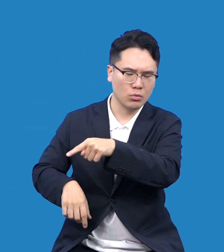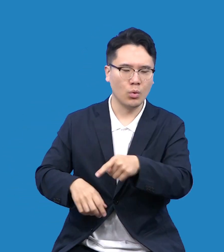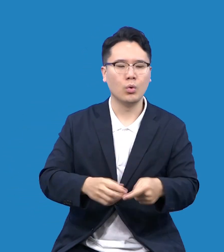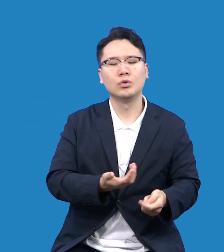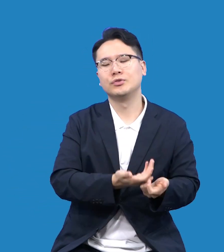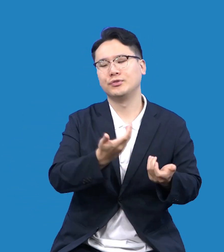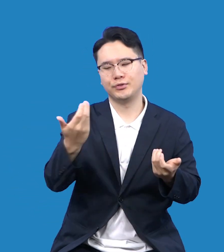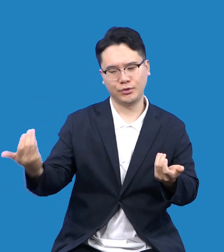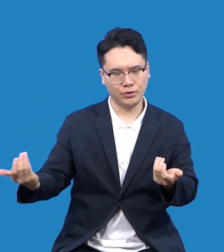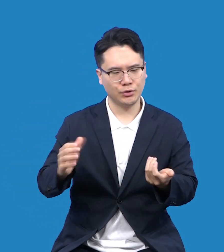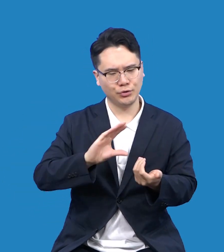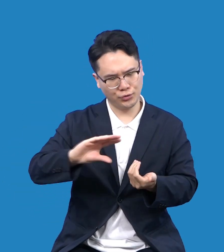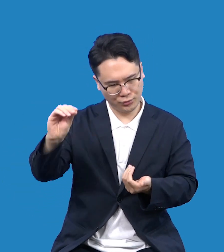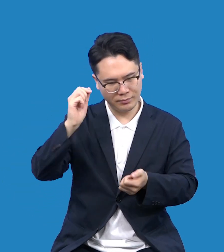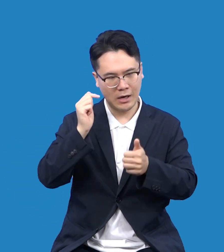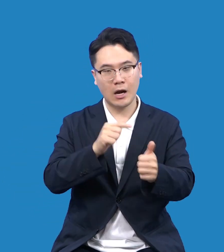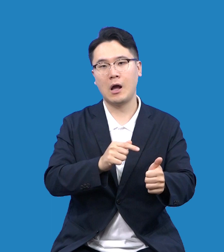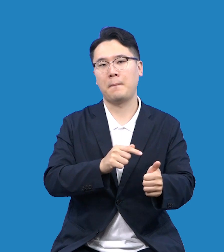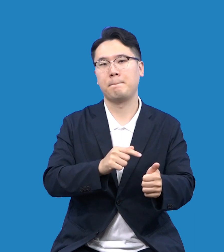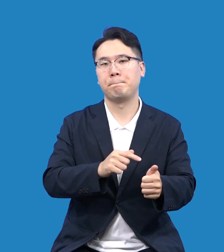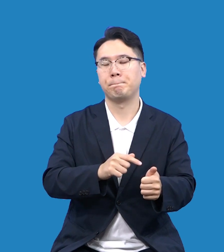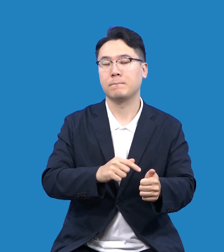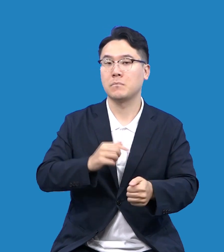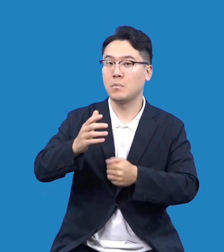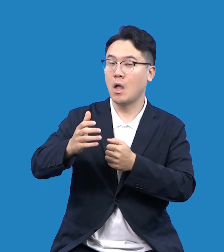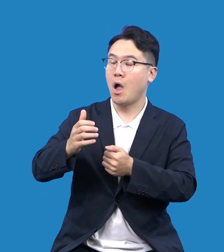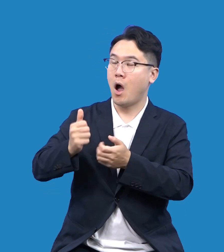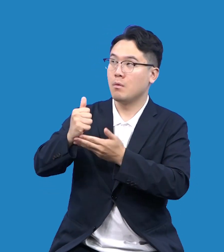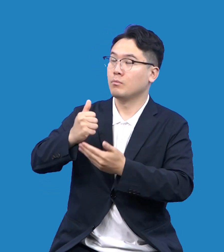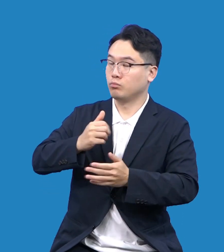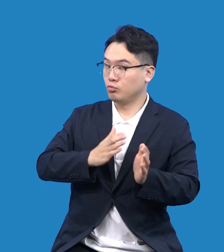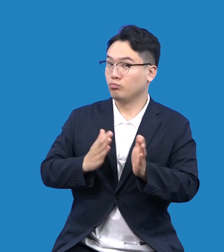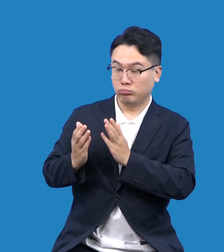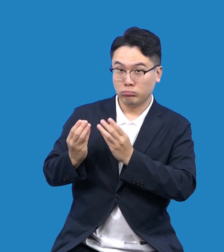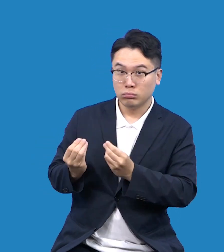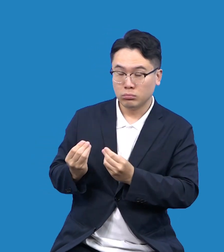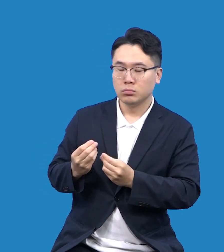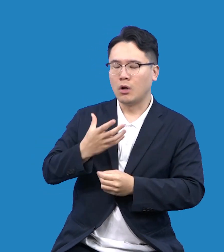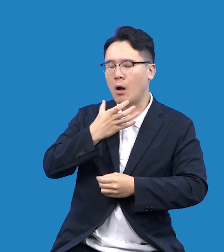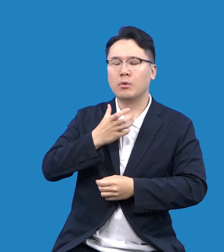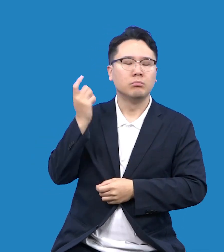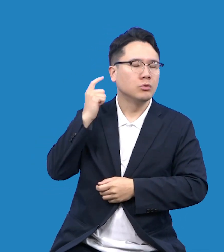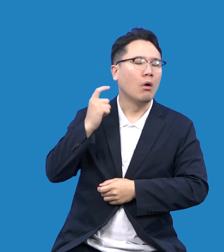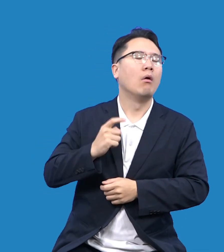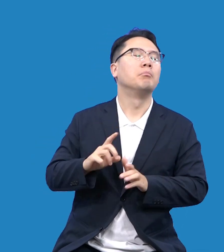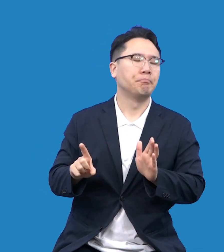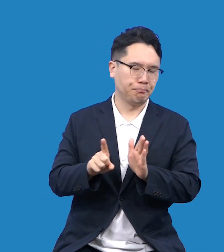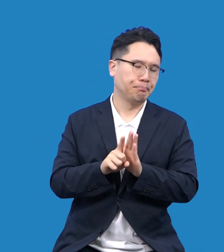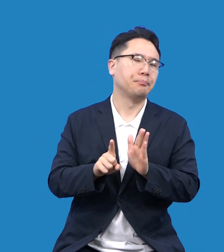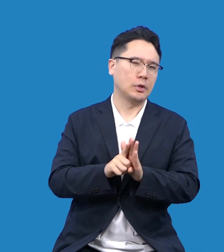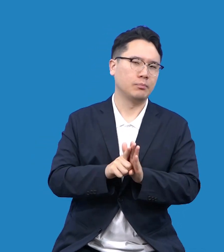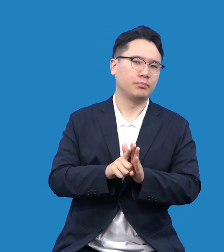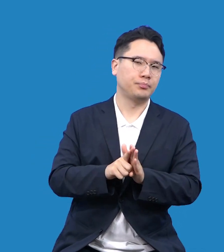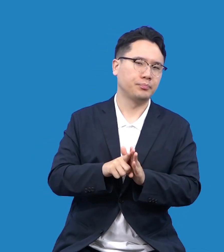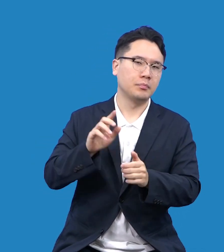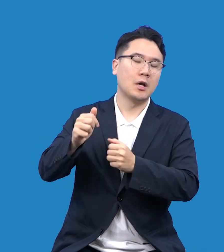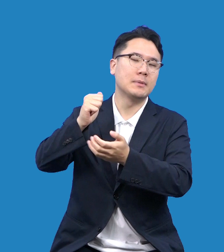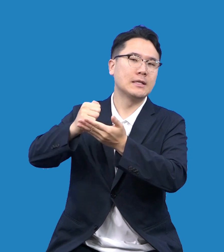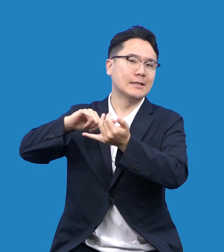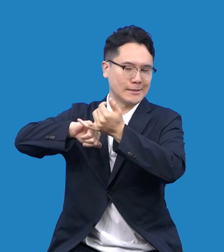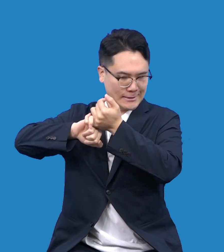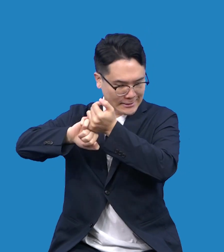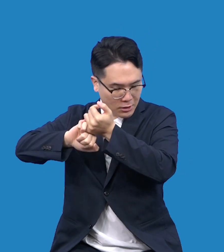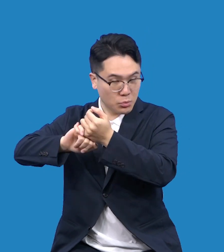하나님이 준비했다고 그러시니까 아브라함은 믿은 거예요. 그냥 맹목적인 것이 아니에요. 하나님의 약속의 말씀을